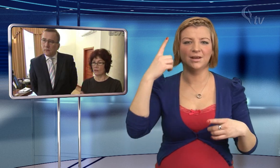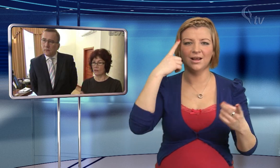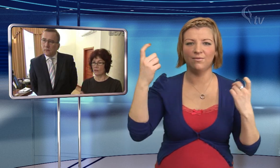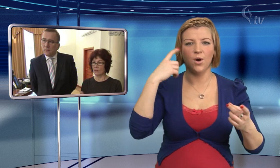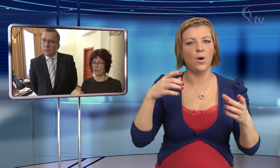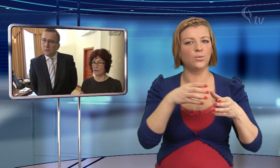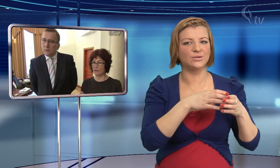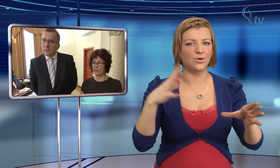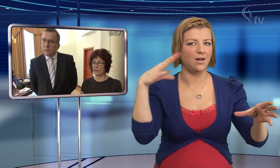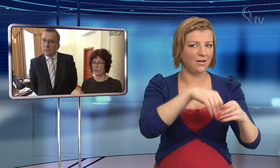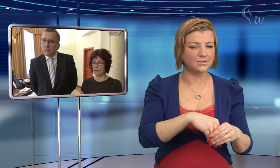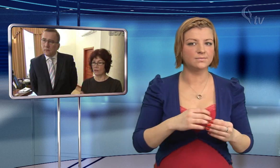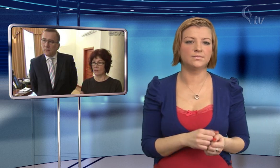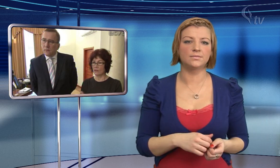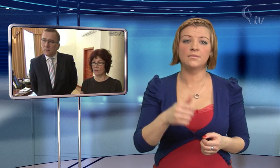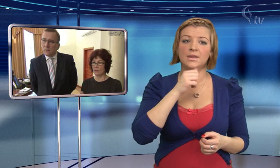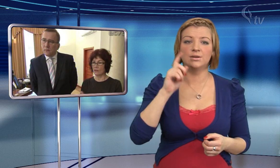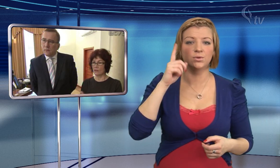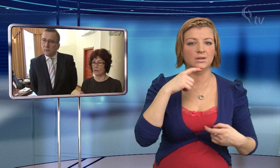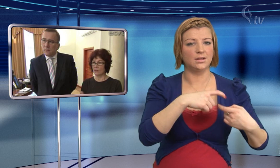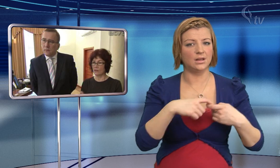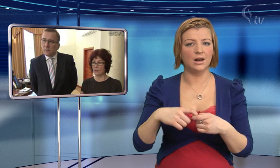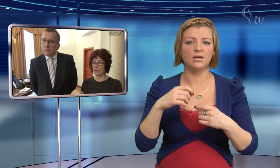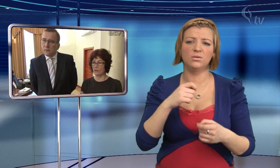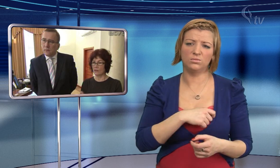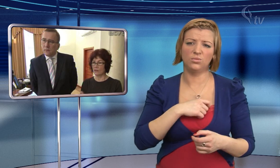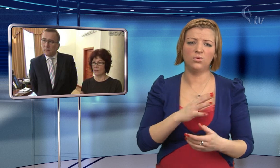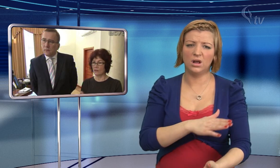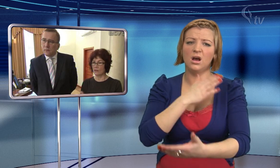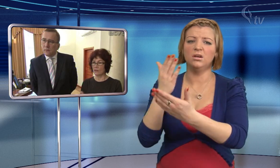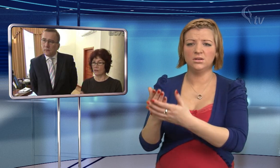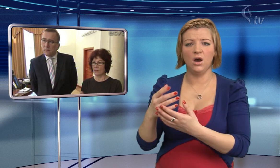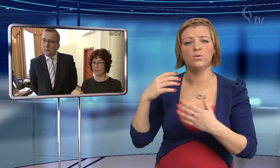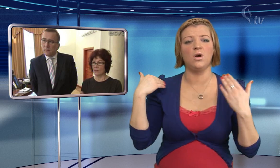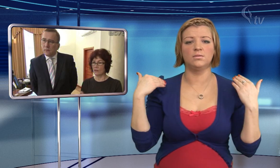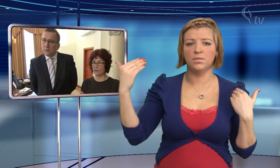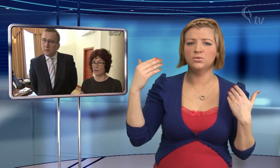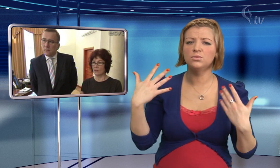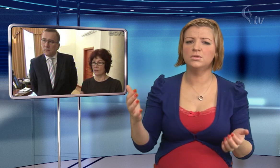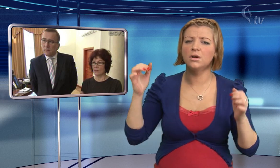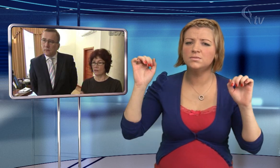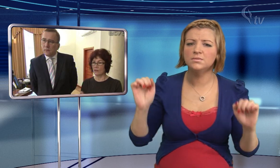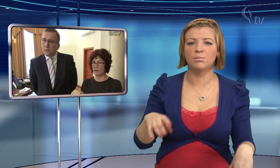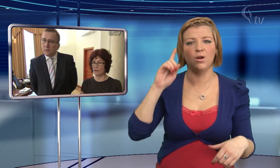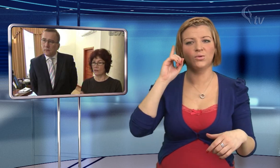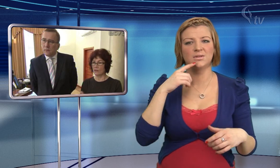võimalusi infoühiskonnas. Eesti Kurtide Liit pöördus Juhan Partsi poole murega, kuidas oleks